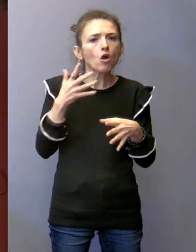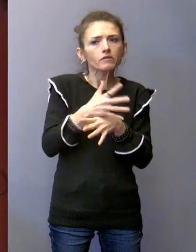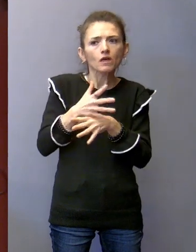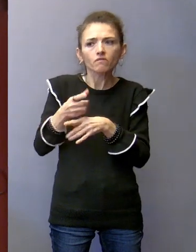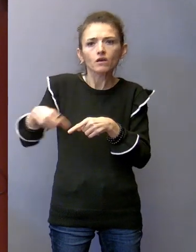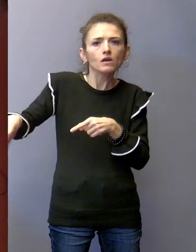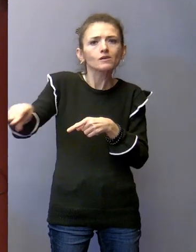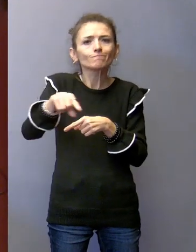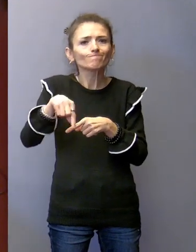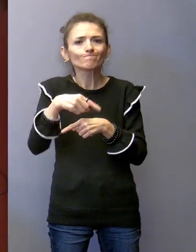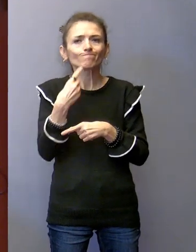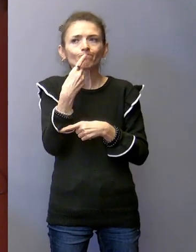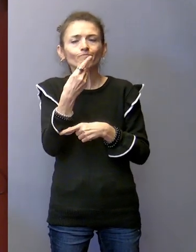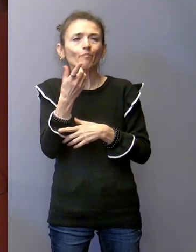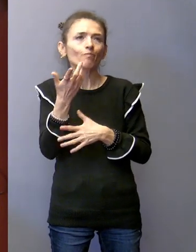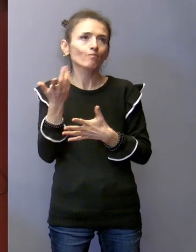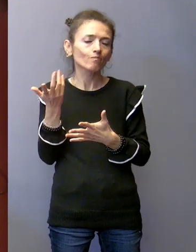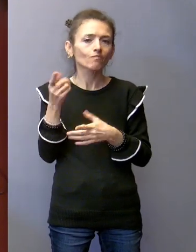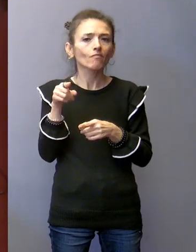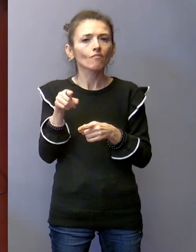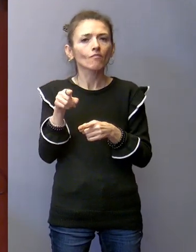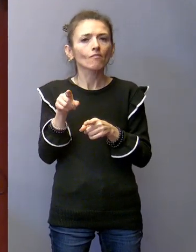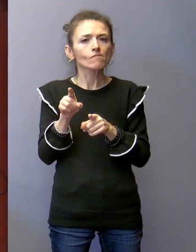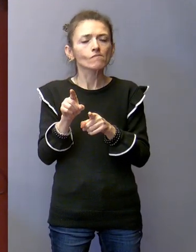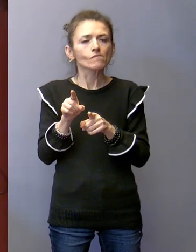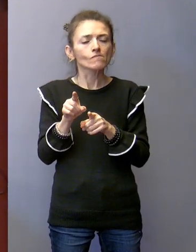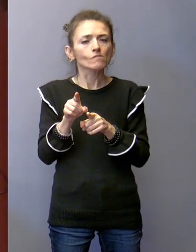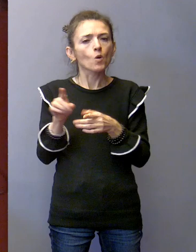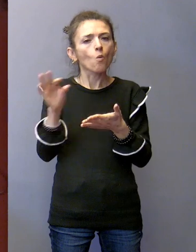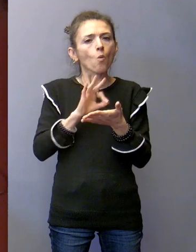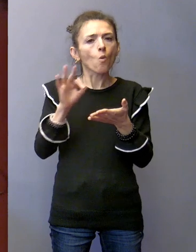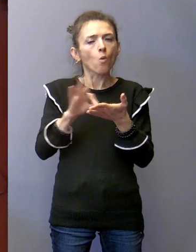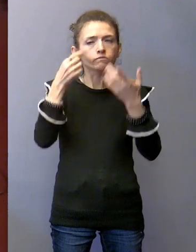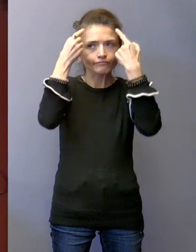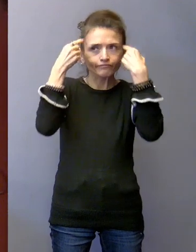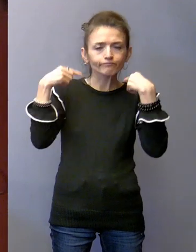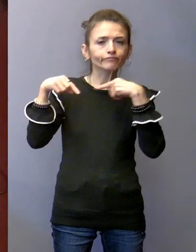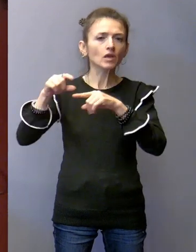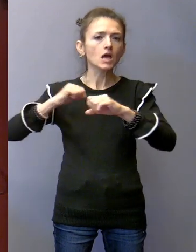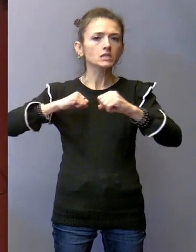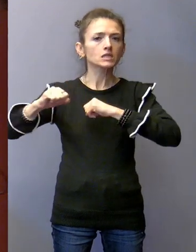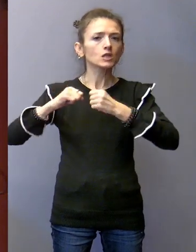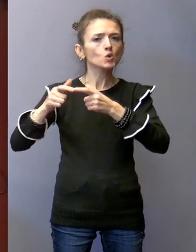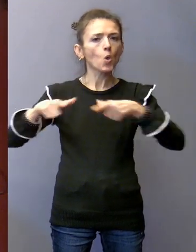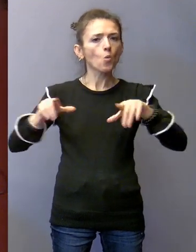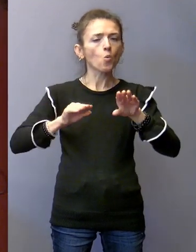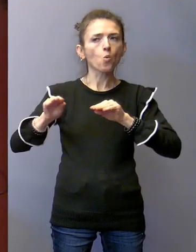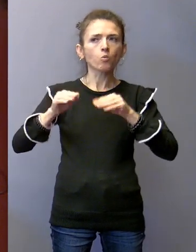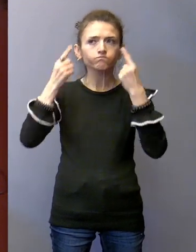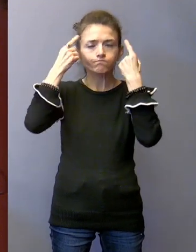paventata la diciamo rimessione agli uffici alla direzione urbanistica della